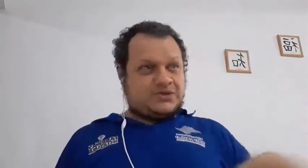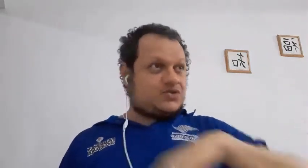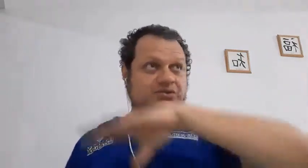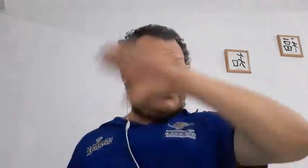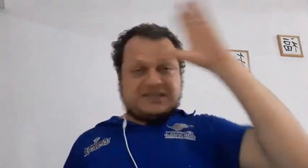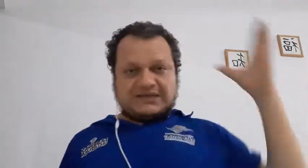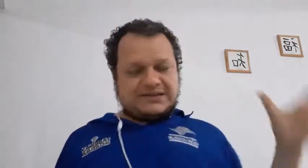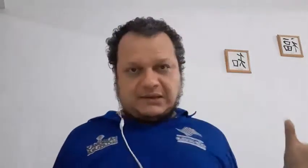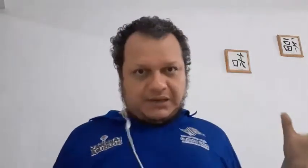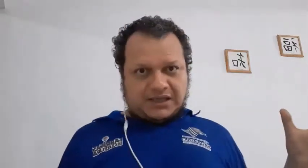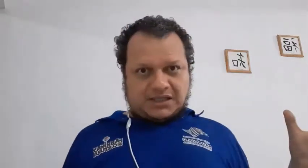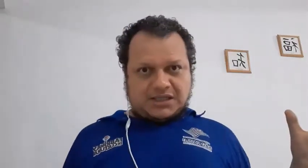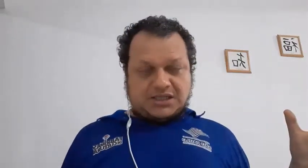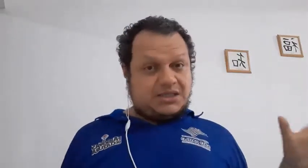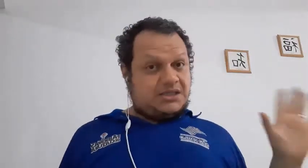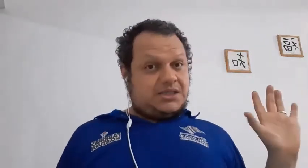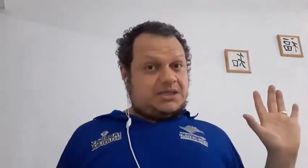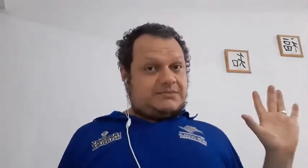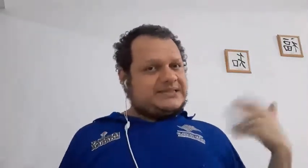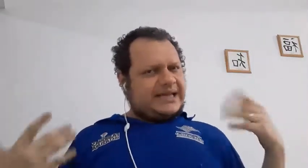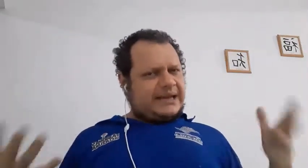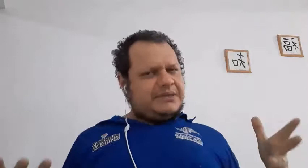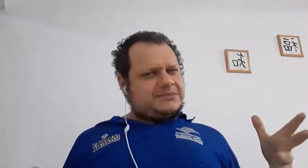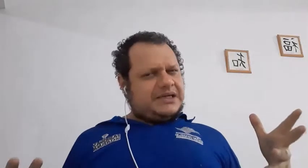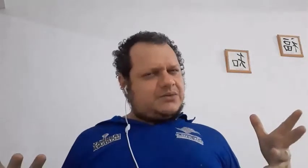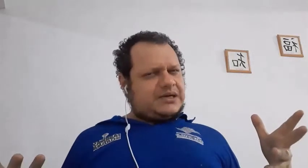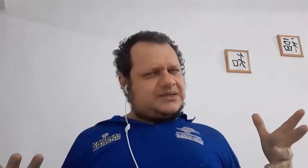com deficiência também. Mas será que é a mesma língua que eles usam?